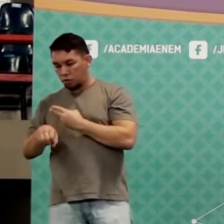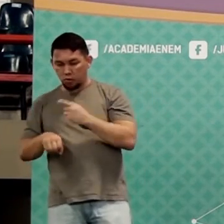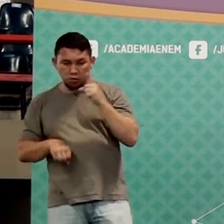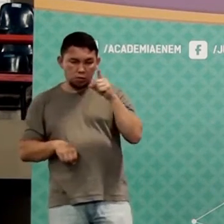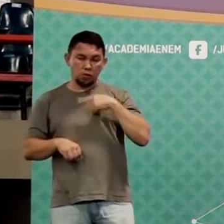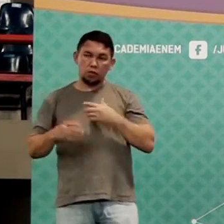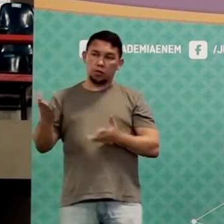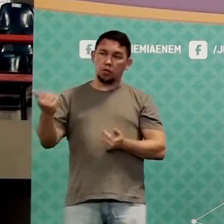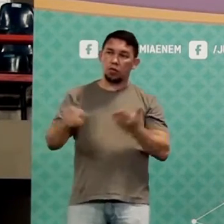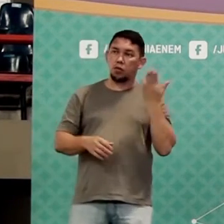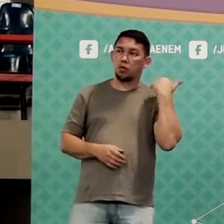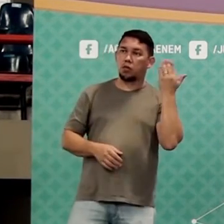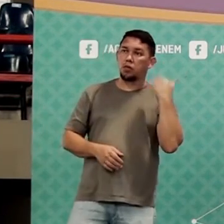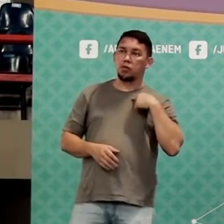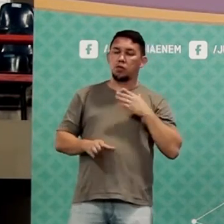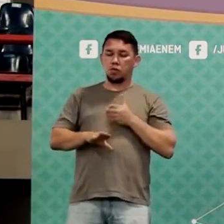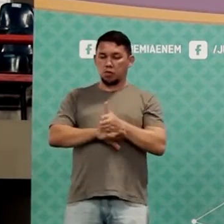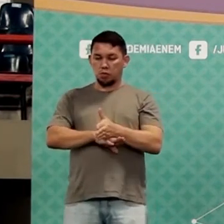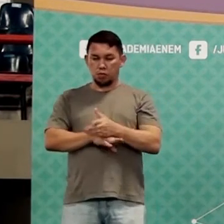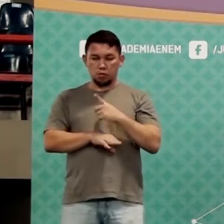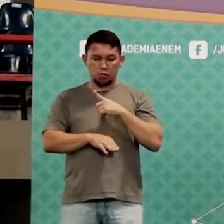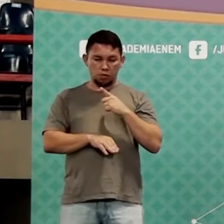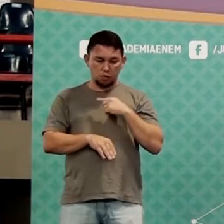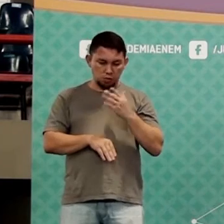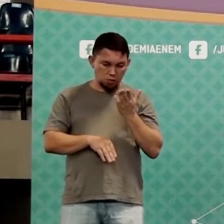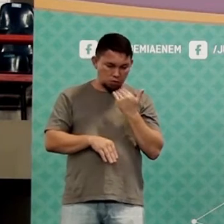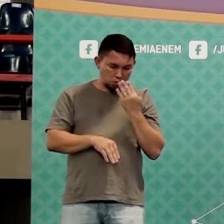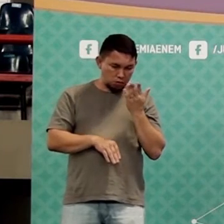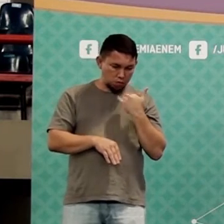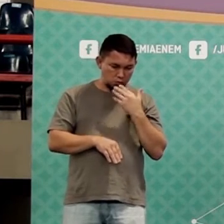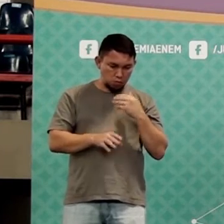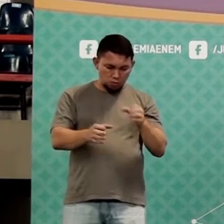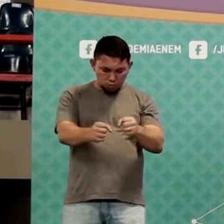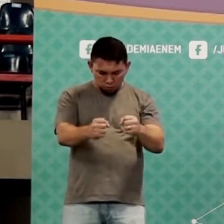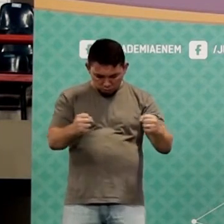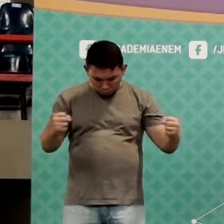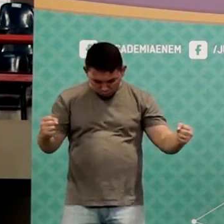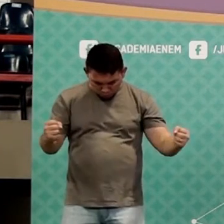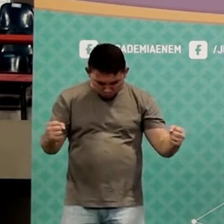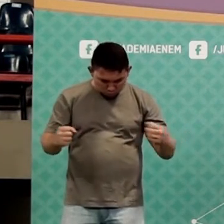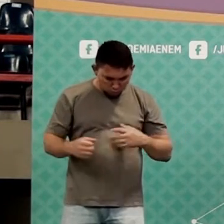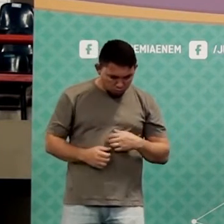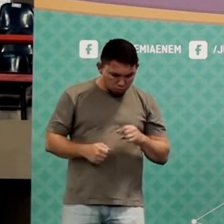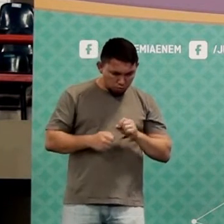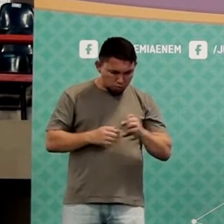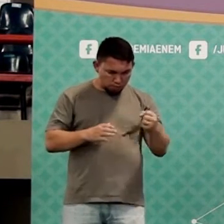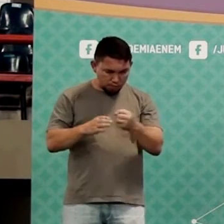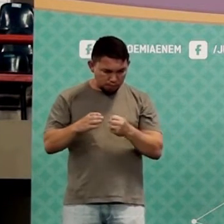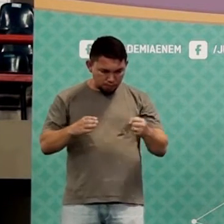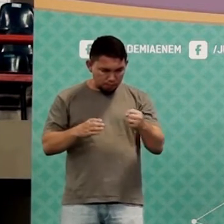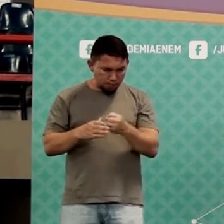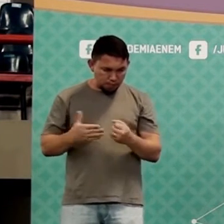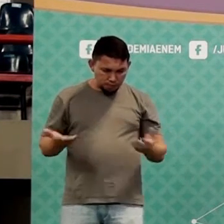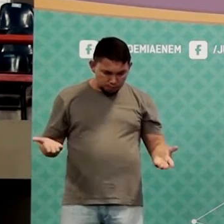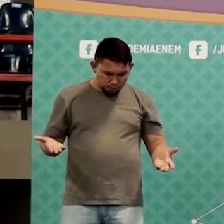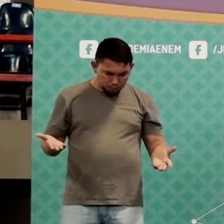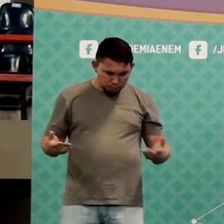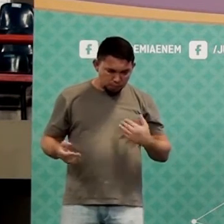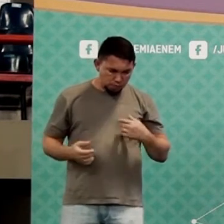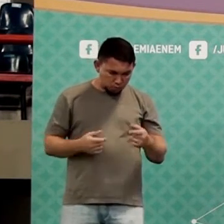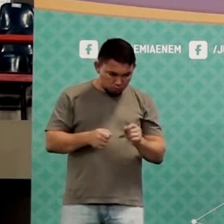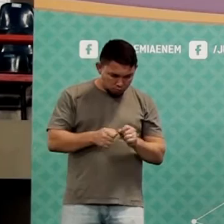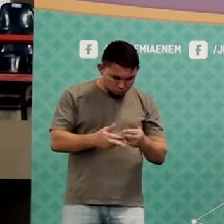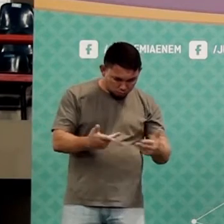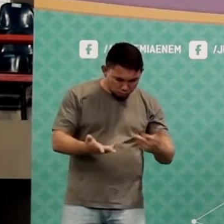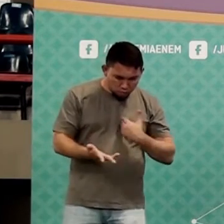mais novo, na sua casa tinha comida na dispensa, mas você não sabia fazer? Você tem a matéria-prima,